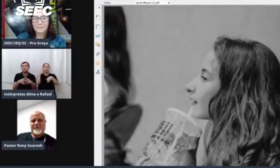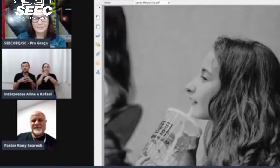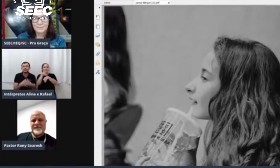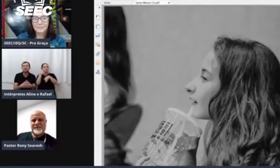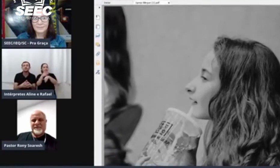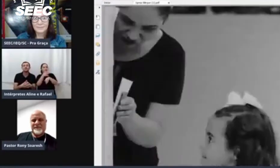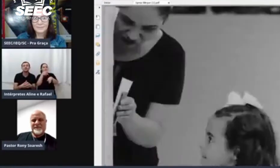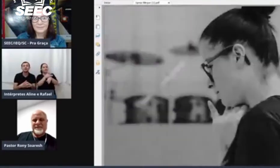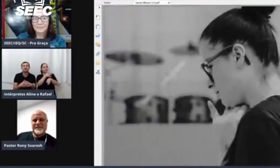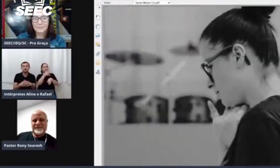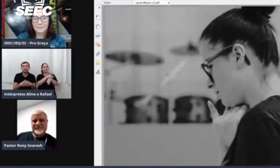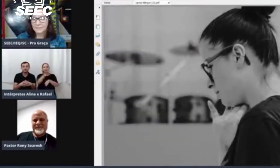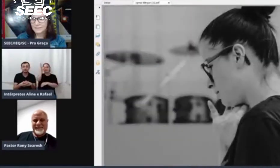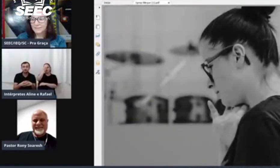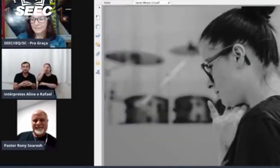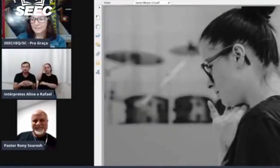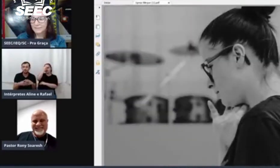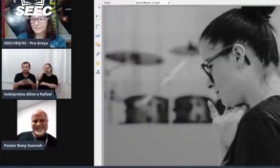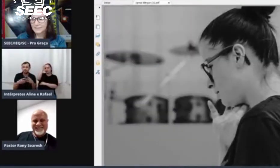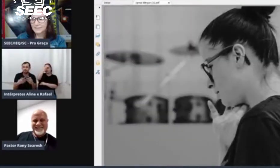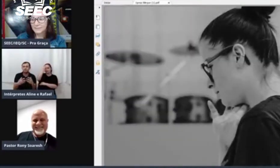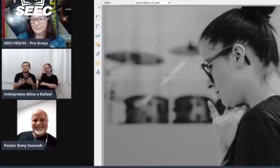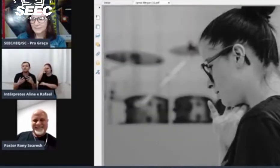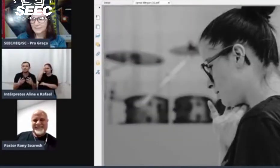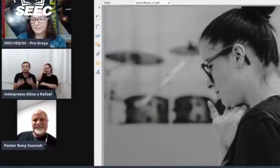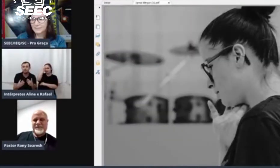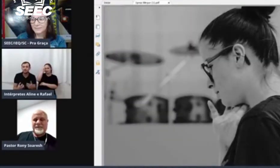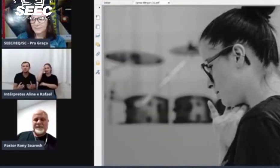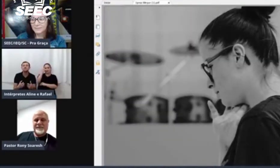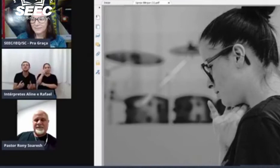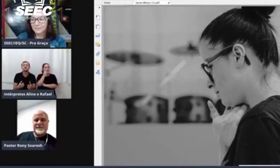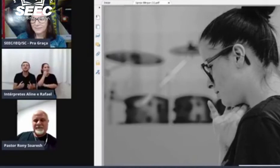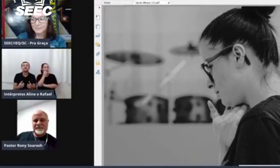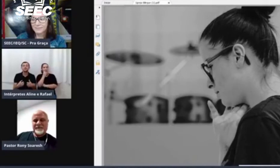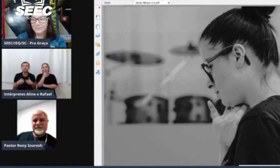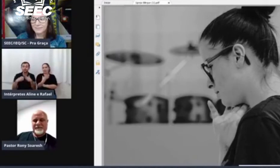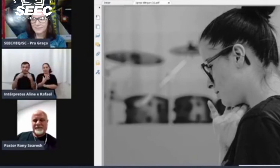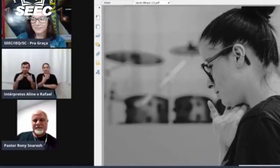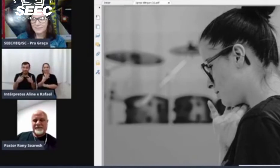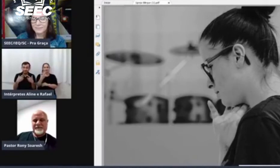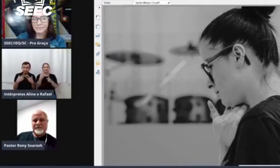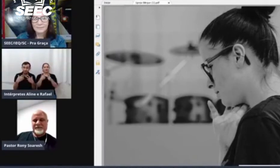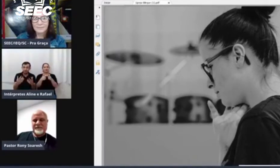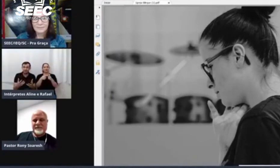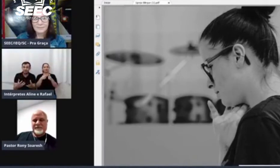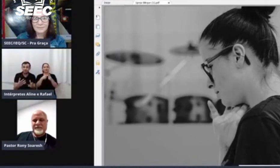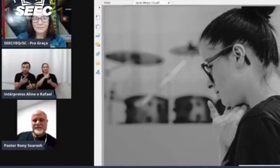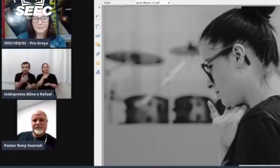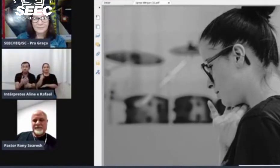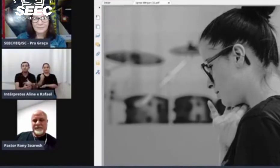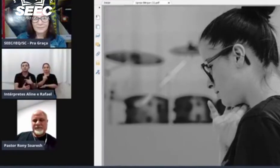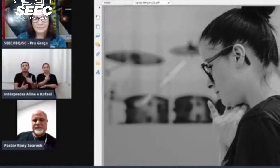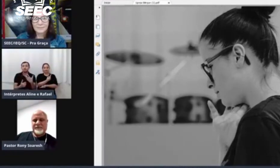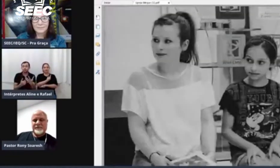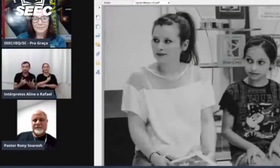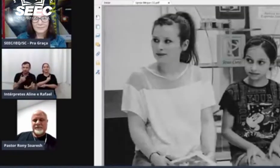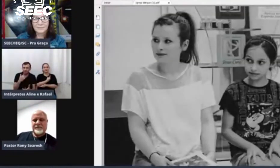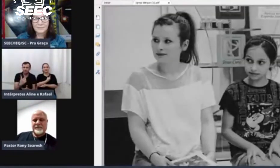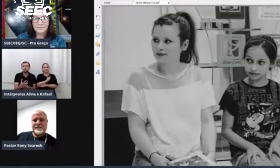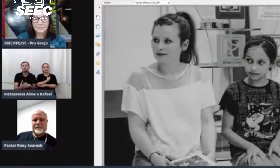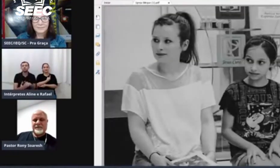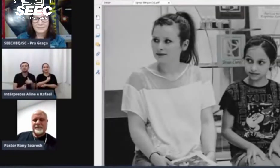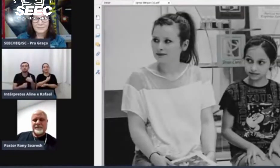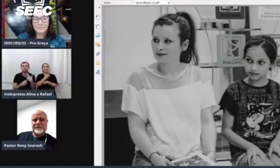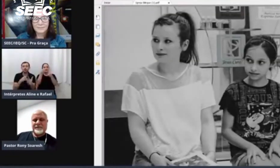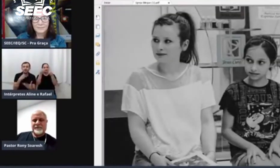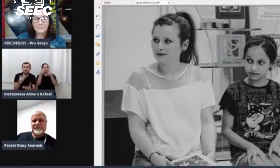eles aprenderam, né? Então, assim, foi extremamente gratificante, porque à medida que a gente vai